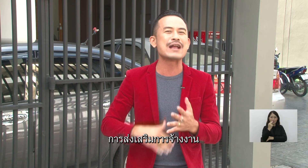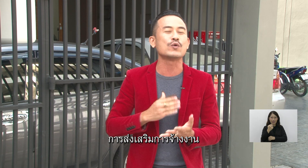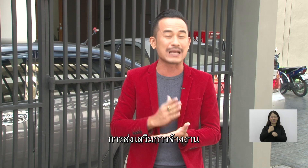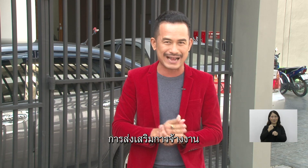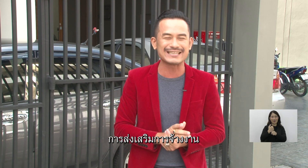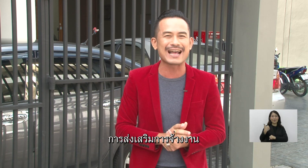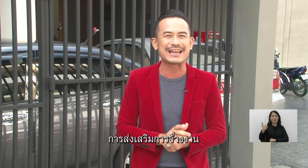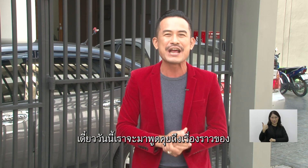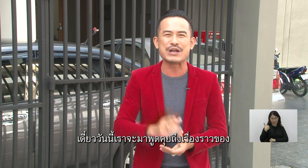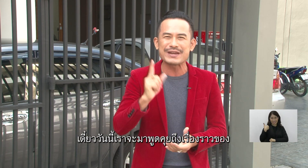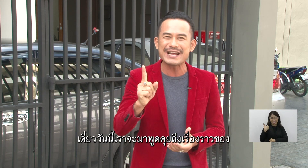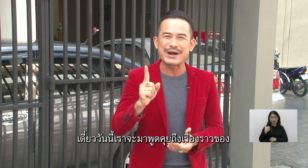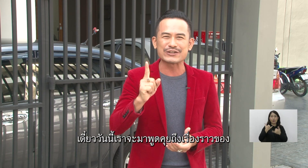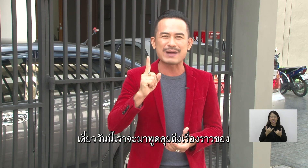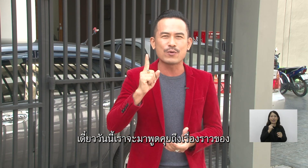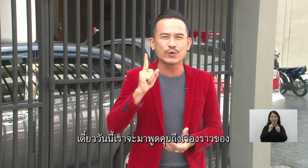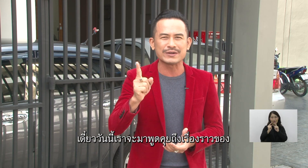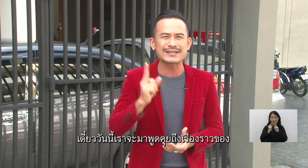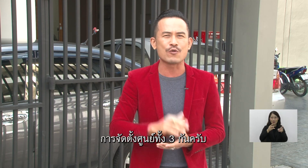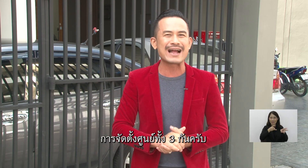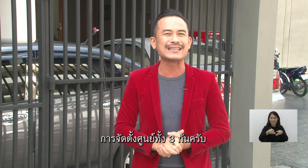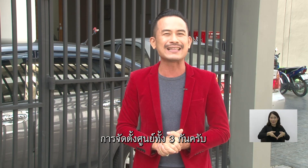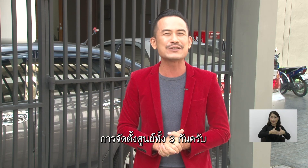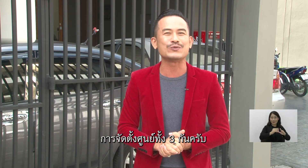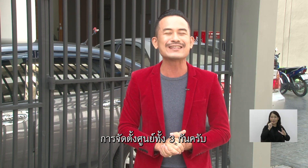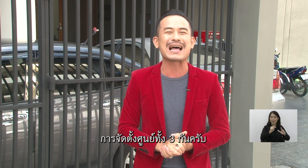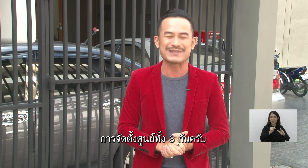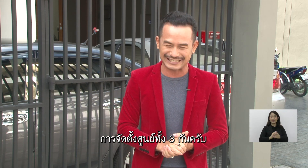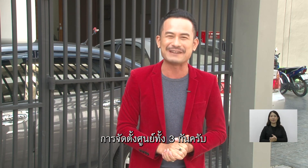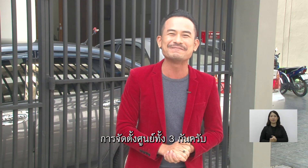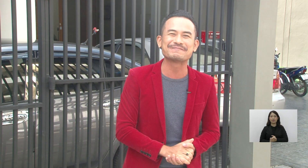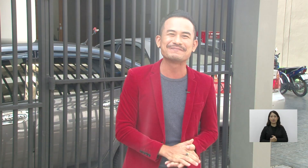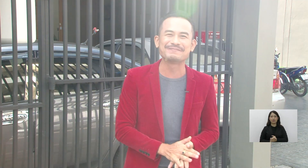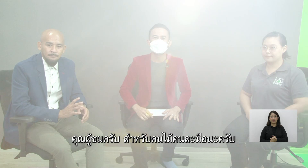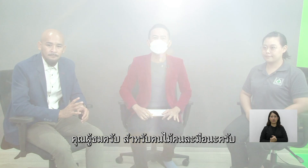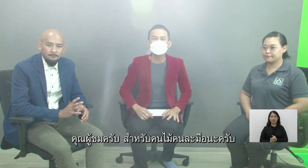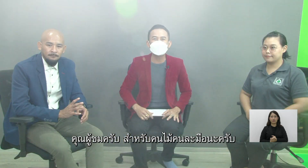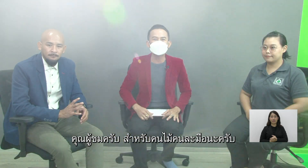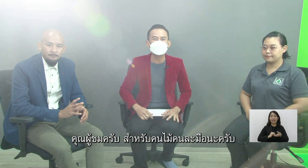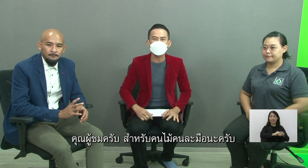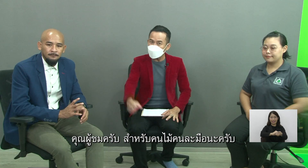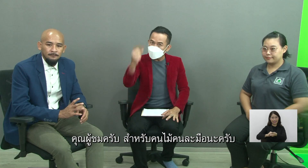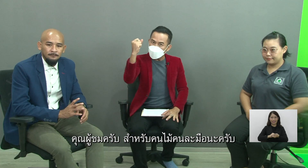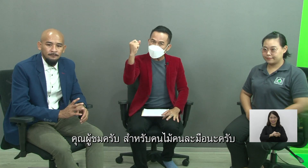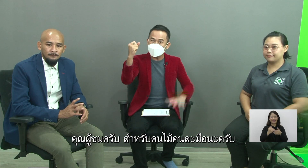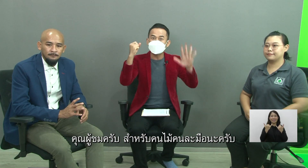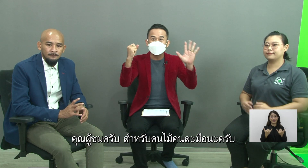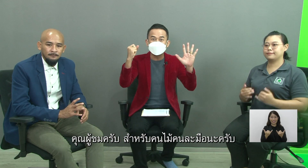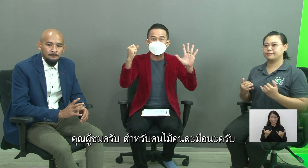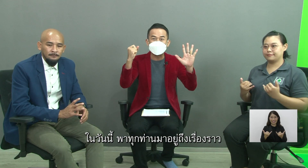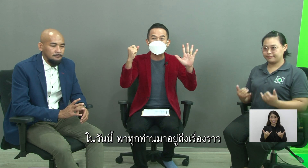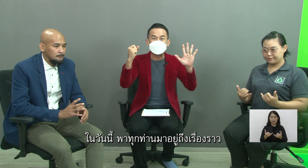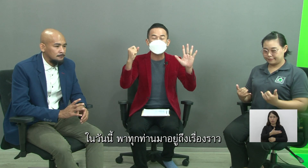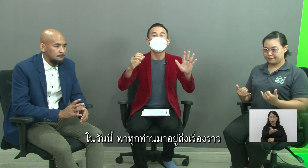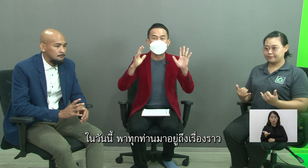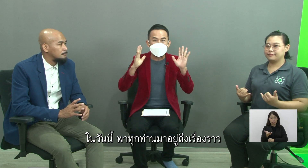ราวของการส่งเสริมการจ้างงานเดี๋ยววันนี้เราจะมาพูดคุยถึงเรื่องราวของการจัดตั้งศูนย์ทั้ง3กันครับผู้ชมครับสำหรับคนละไม้คนละมือนะ